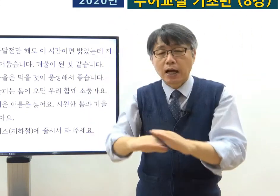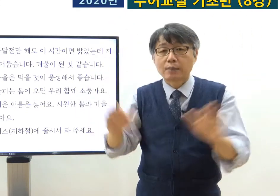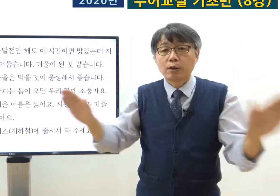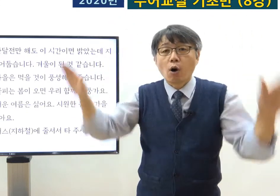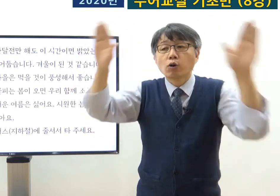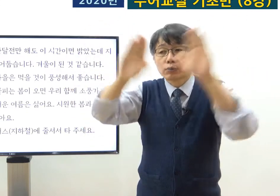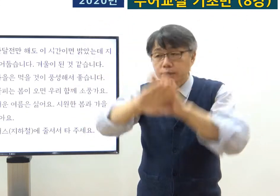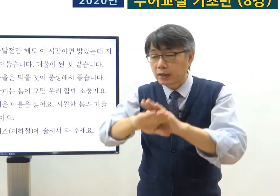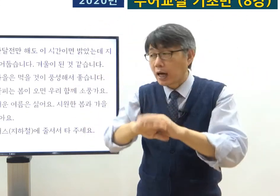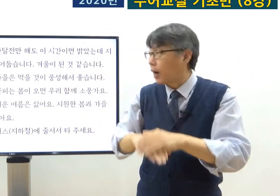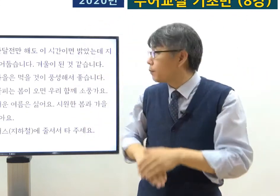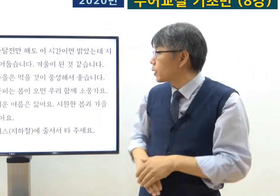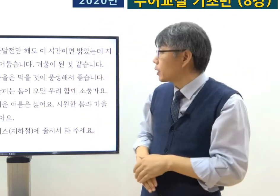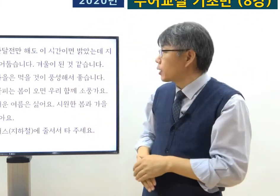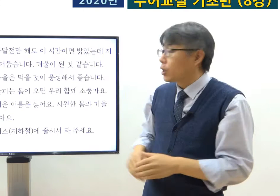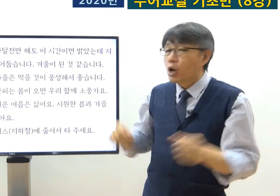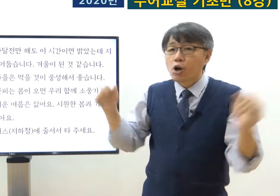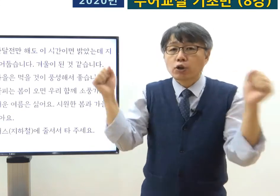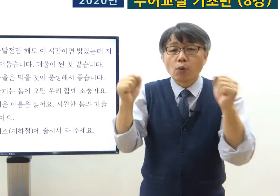아니면 어둡습니다.